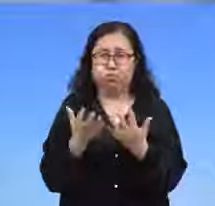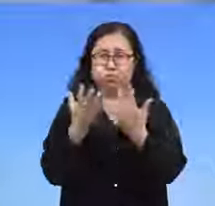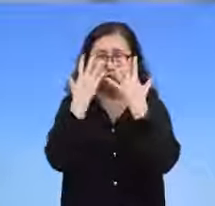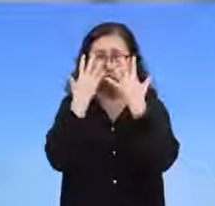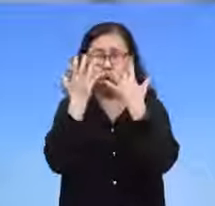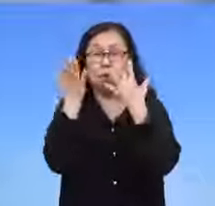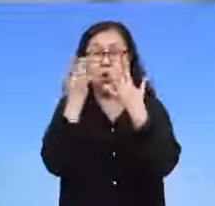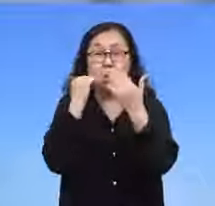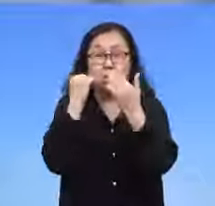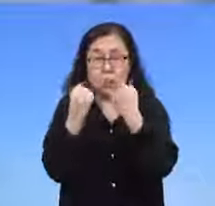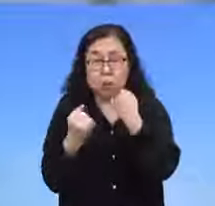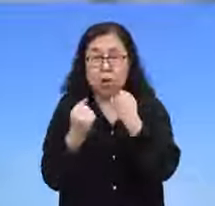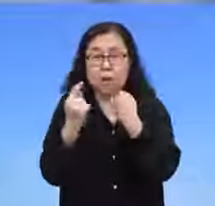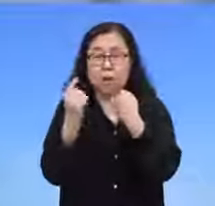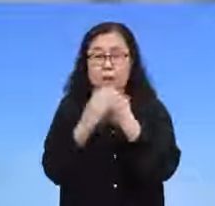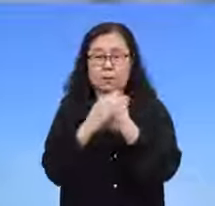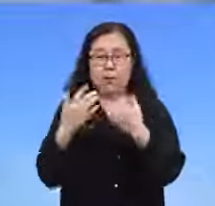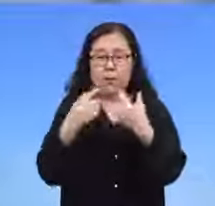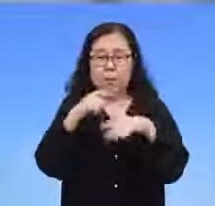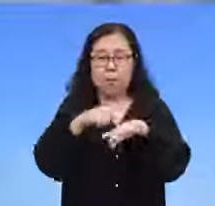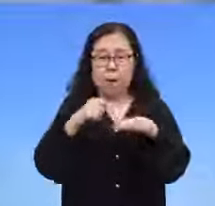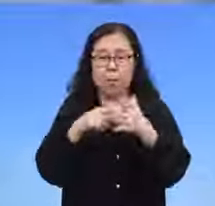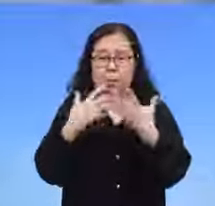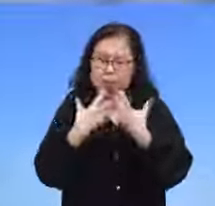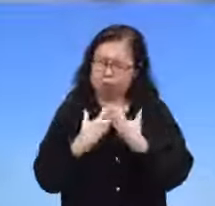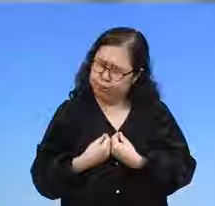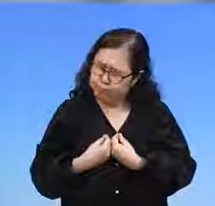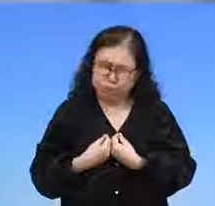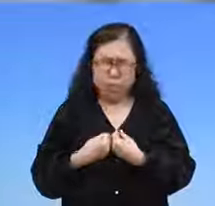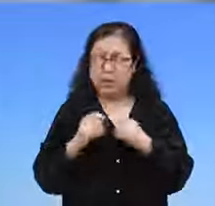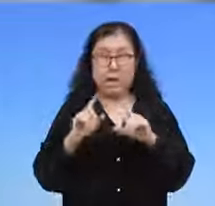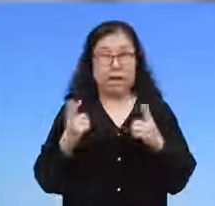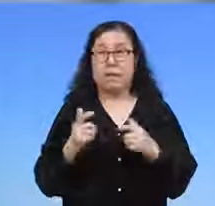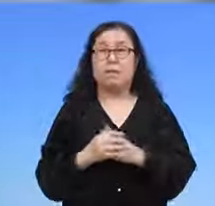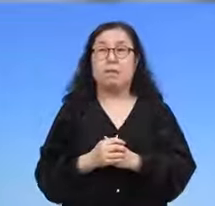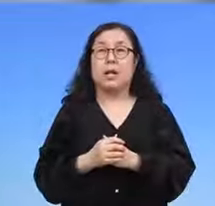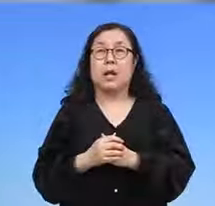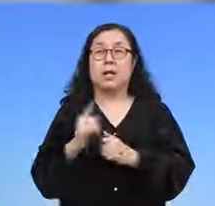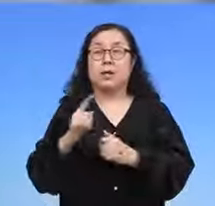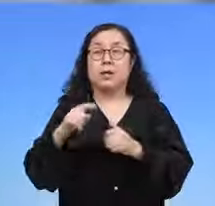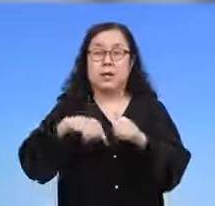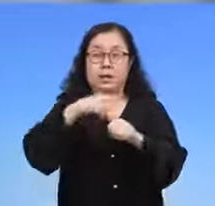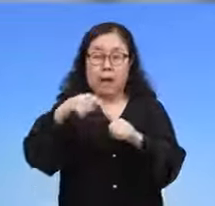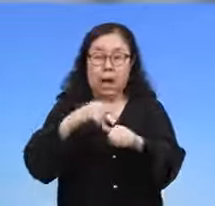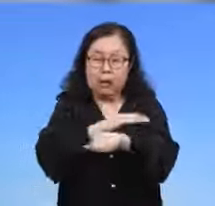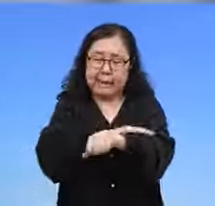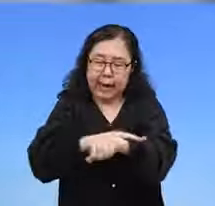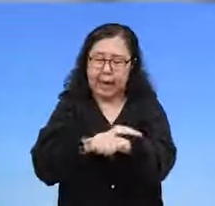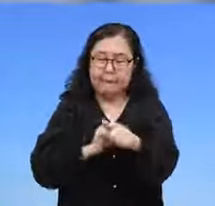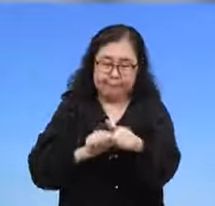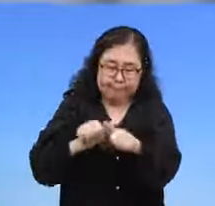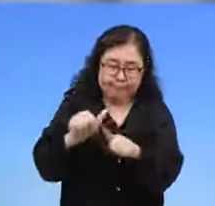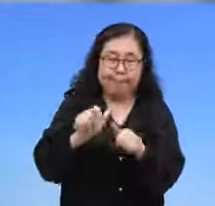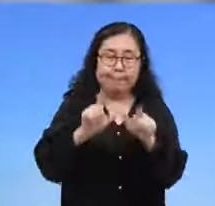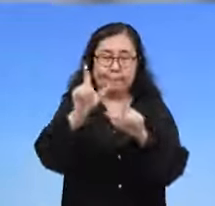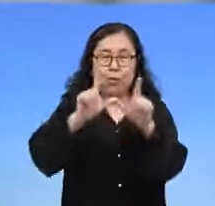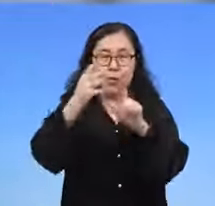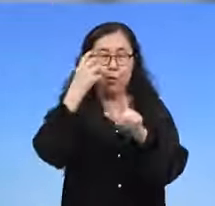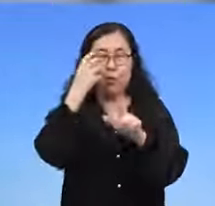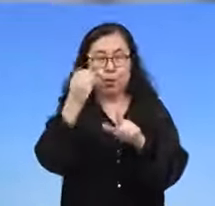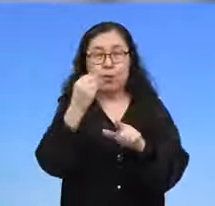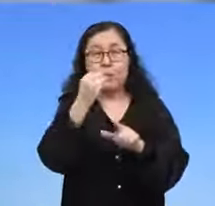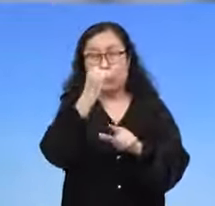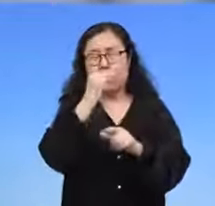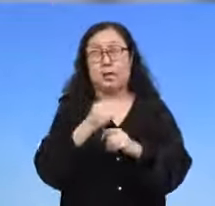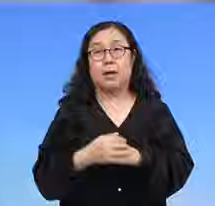벌어졌는데도 불구하고 오히려 그것 때문에 좌절하지 않고 절망에 빠지지 않고 그 상황을 잘 헤쳐나가는 모습을 보이고